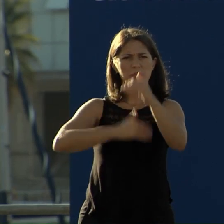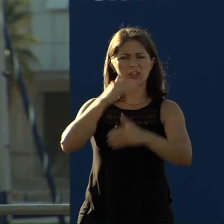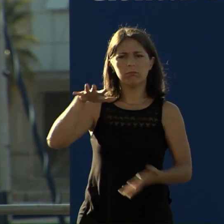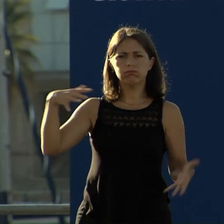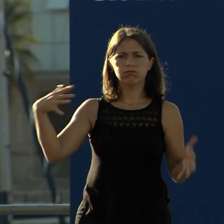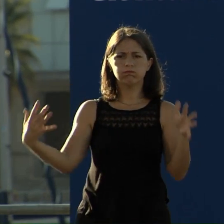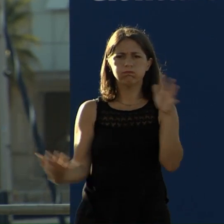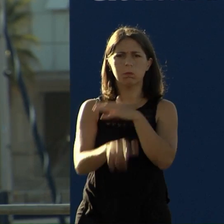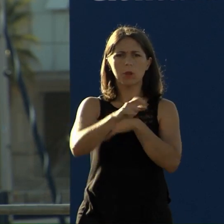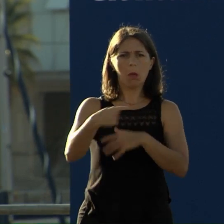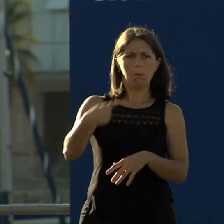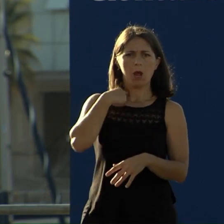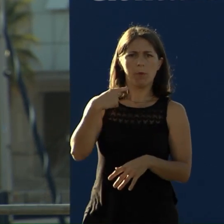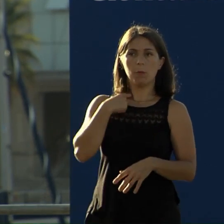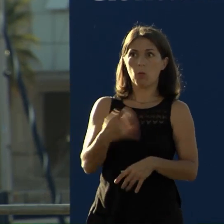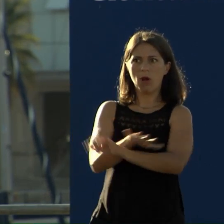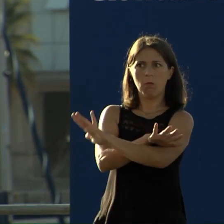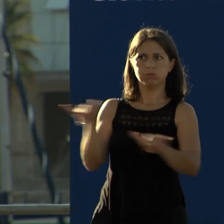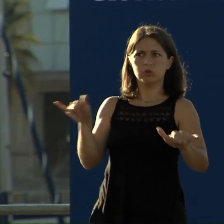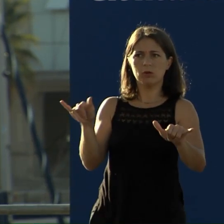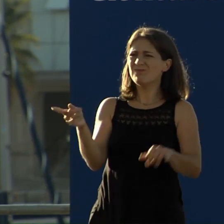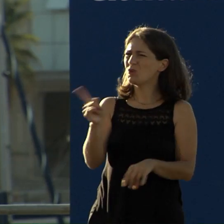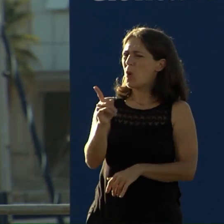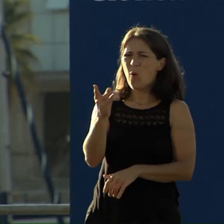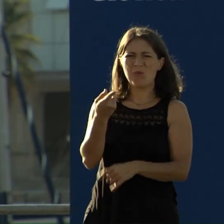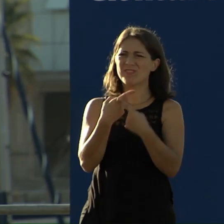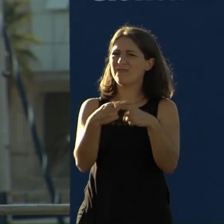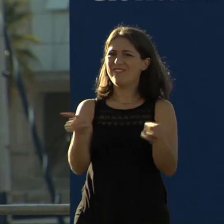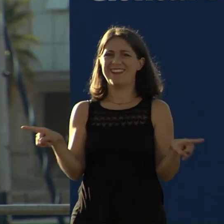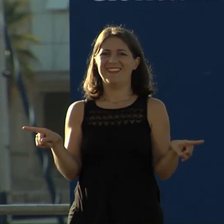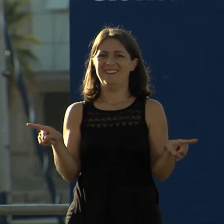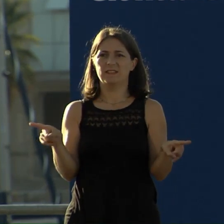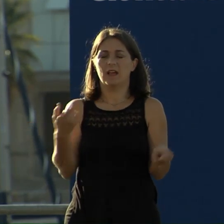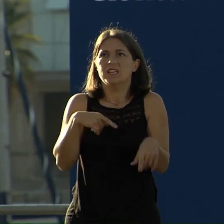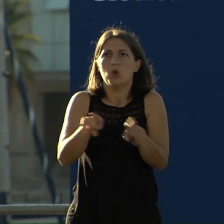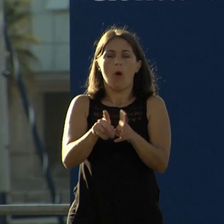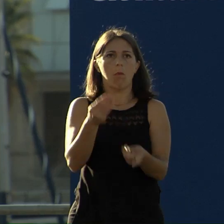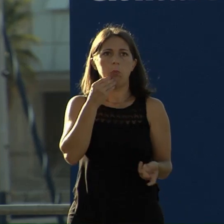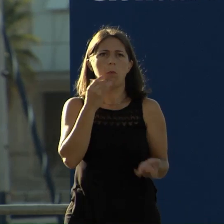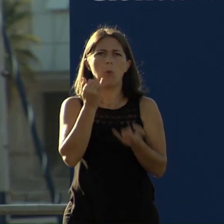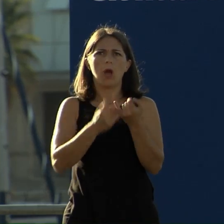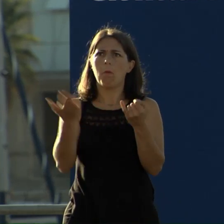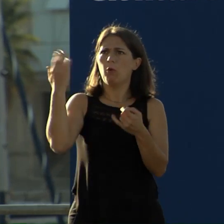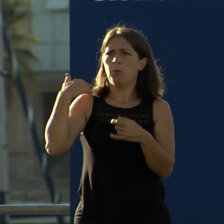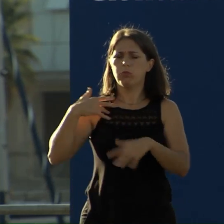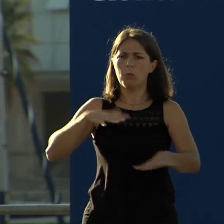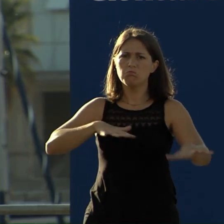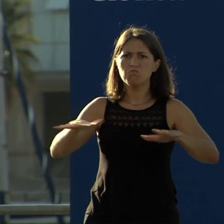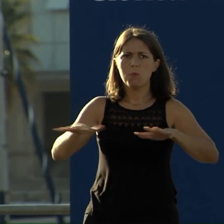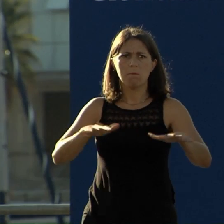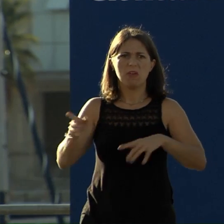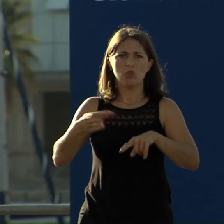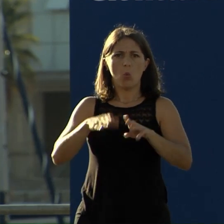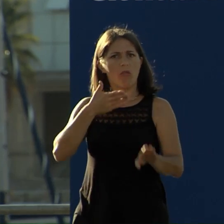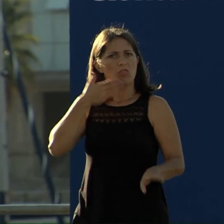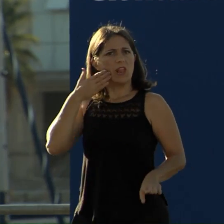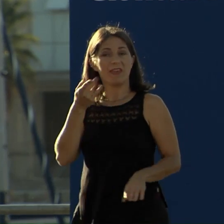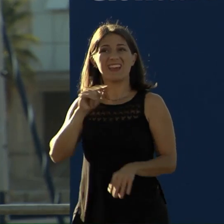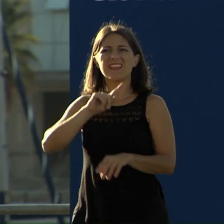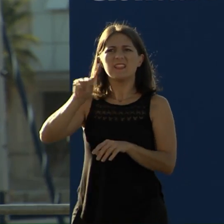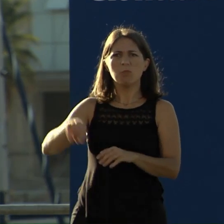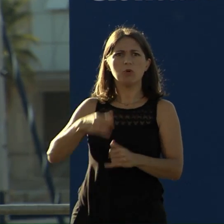transición política. Operaba en otras coordinadas. Pero sería estúpido no vincular ese movimiento de dignidad a